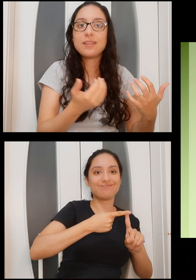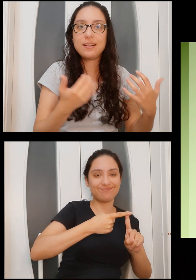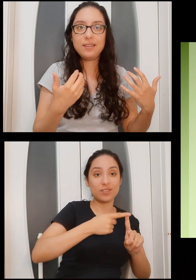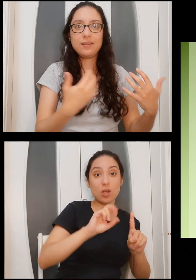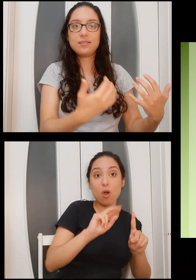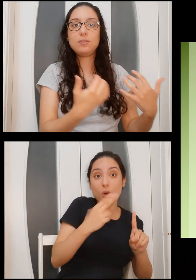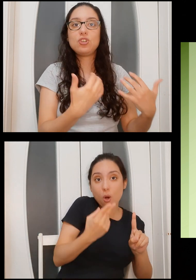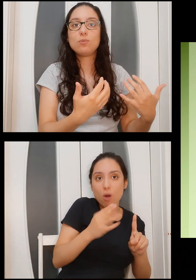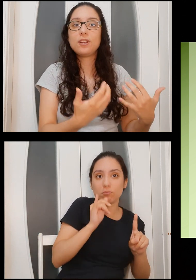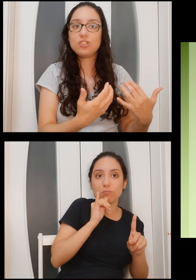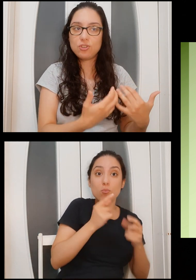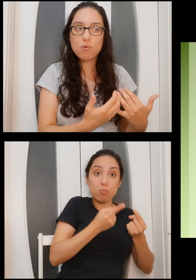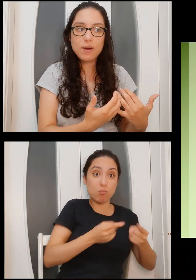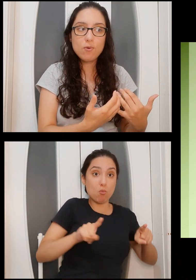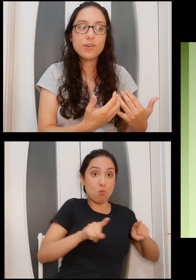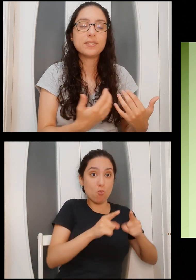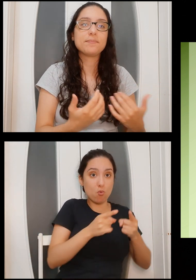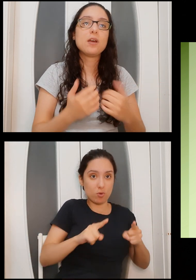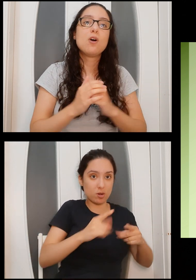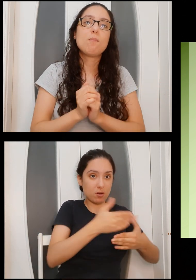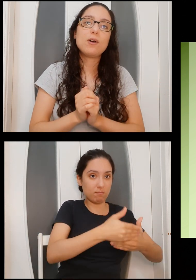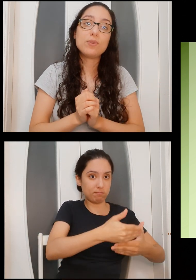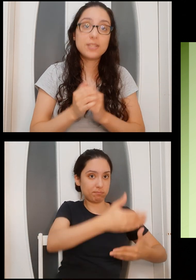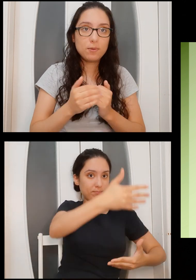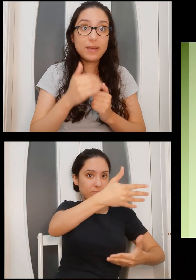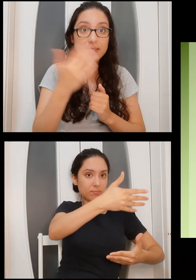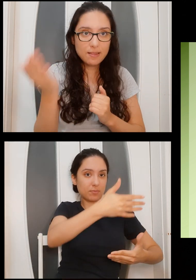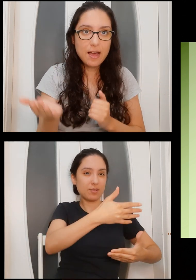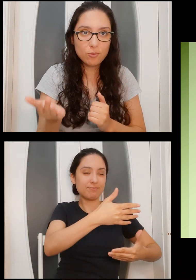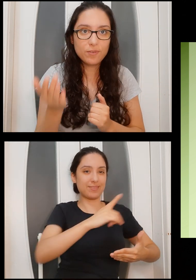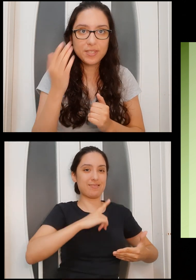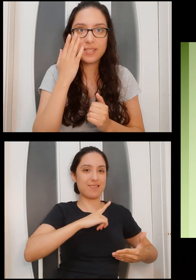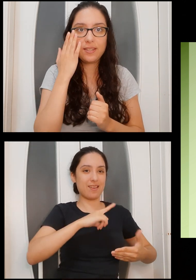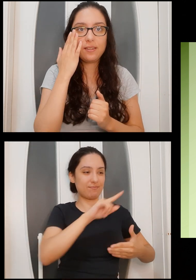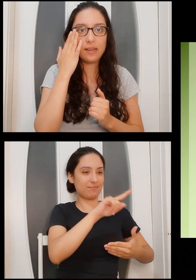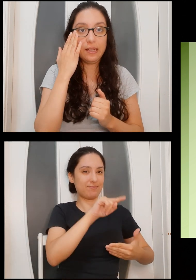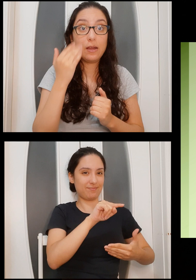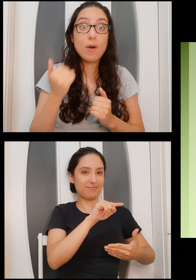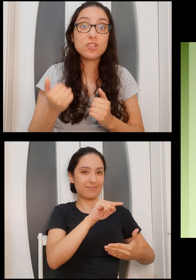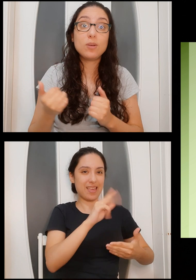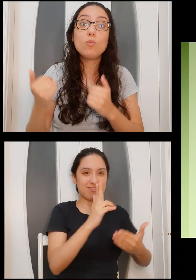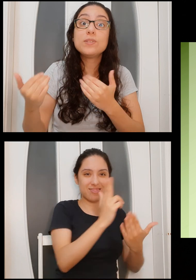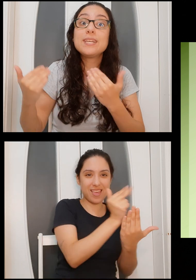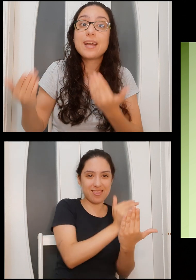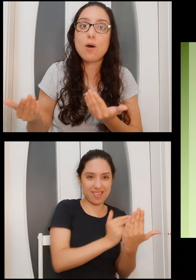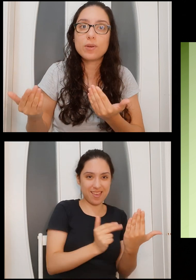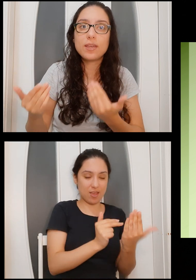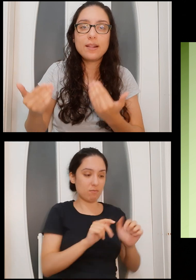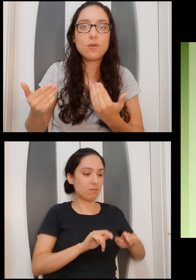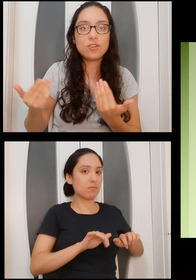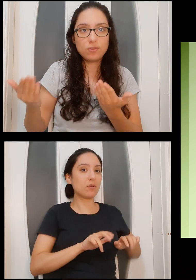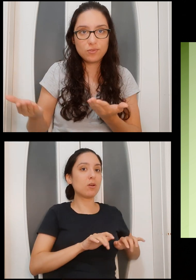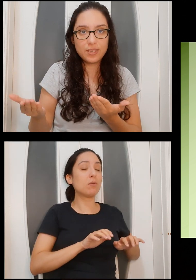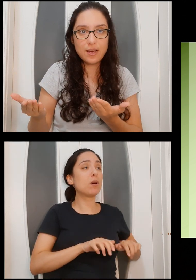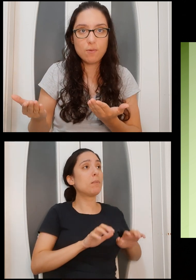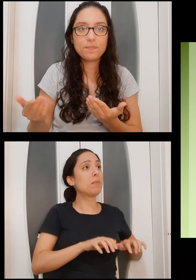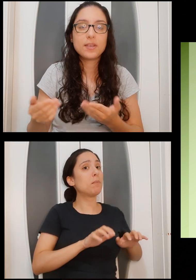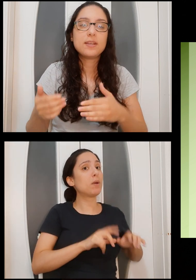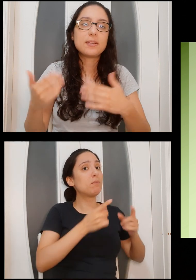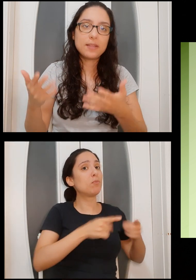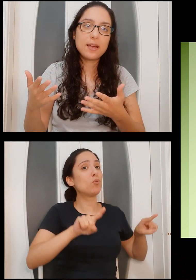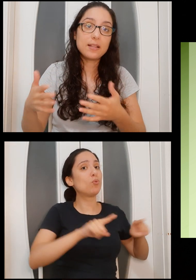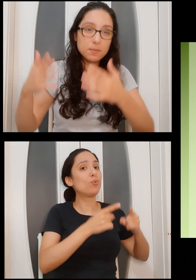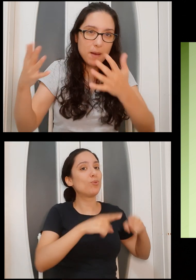linguagem que tá ali transmitindo pra gente alguma coisa. Um exemplo mais claro para vocês entenderem, linguagem musical. O que é a linguagem